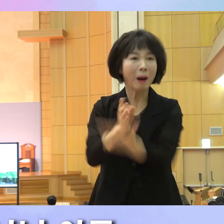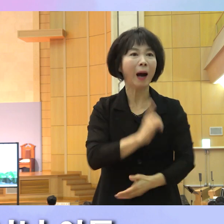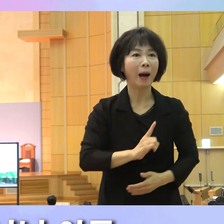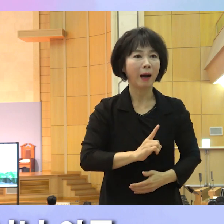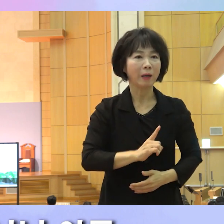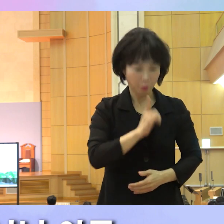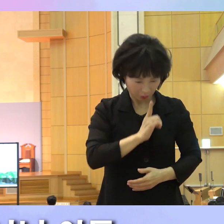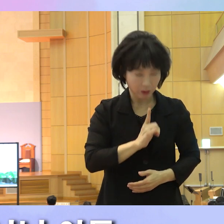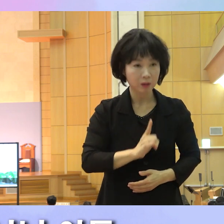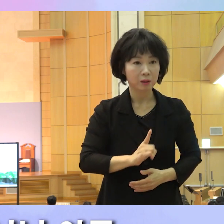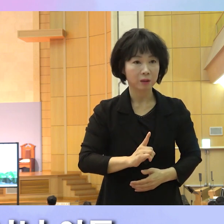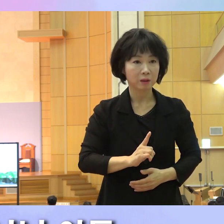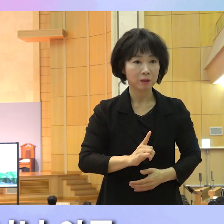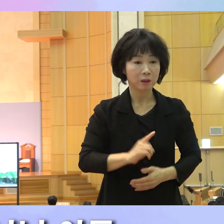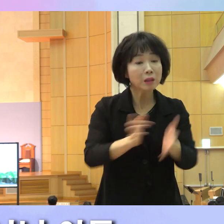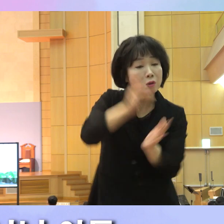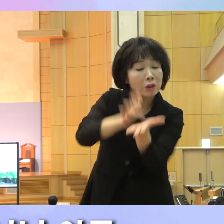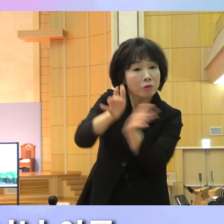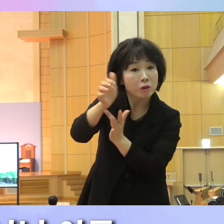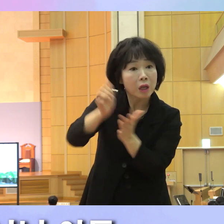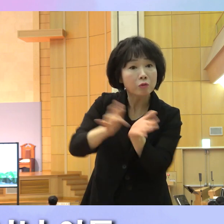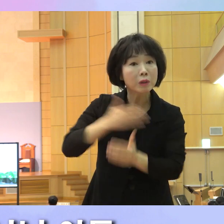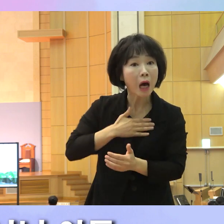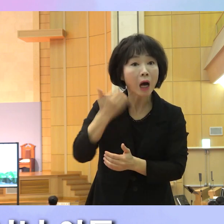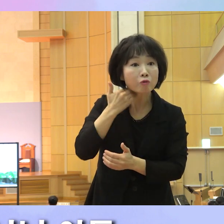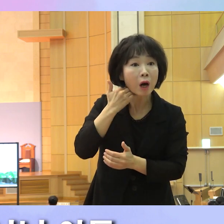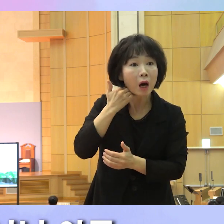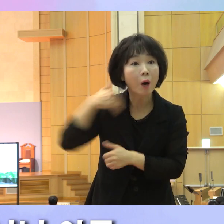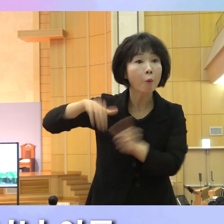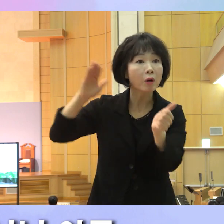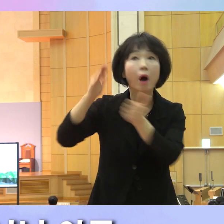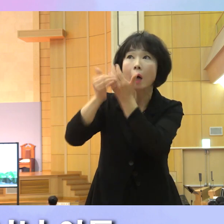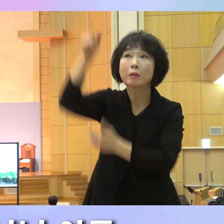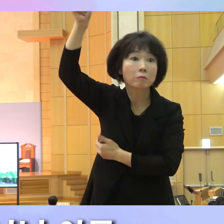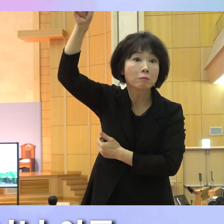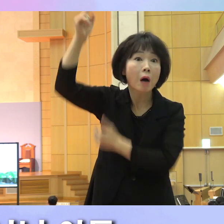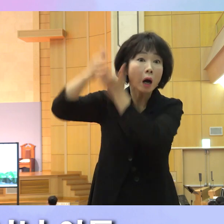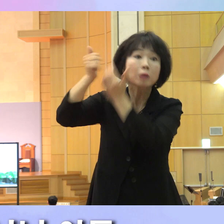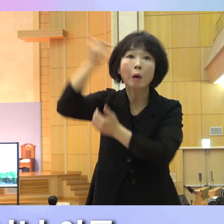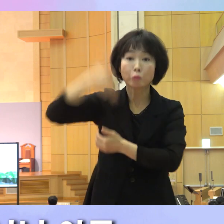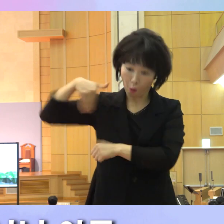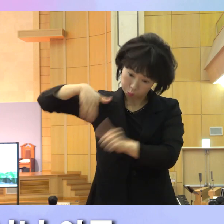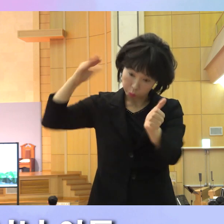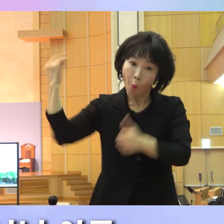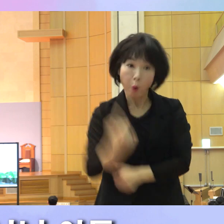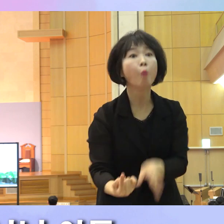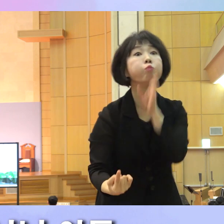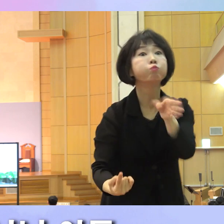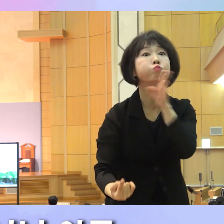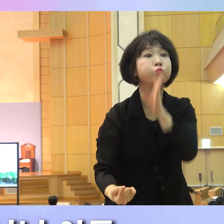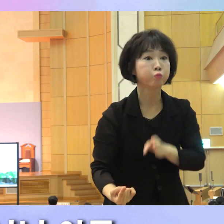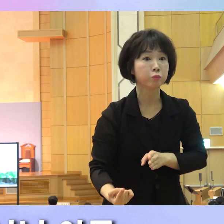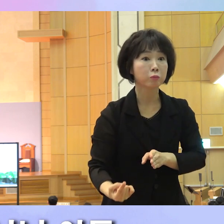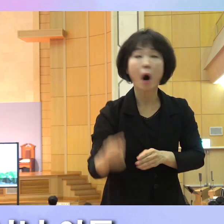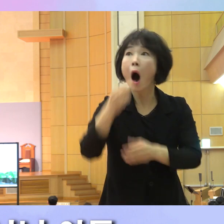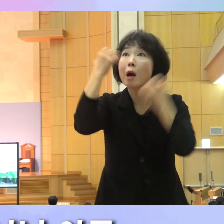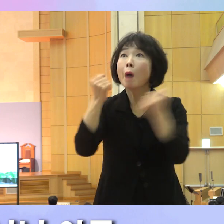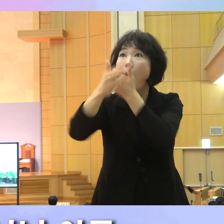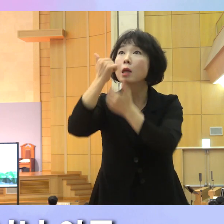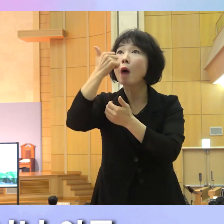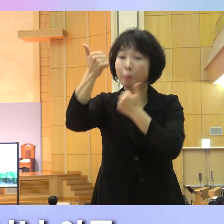예수님은 하나님이 보내신 자, 살아계신 하나님의 아들이라고 지금 말씀하고